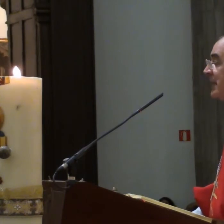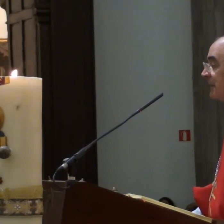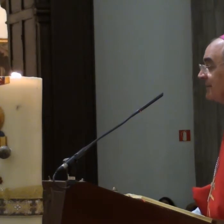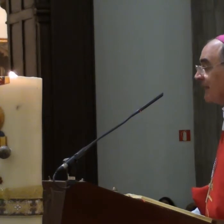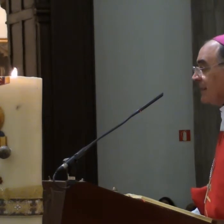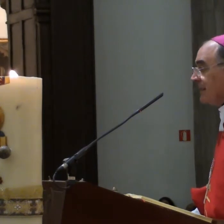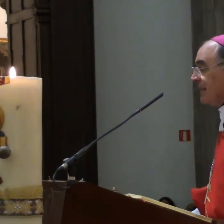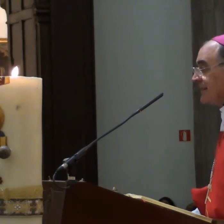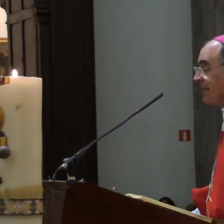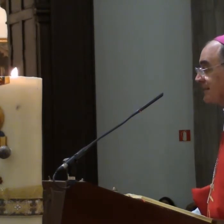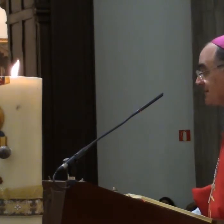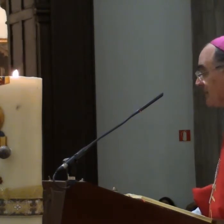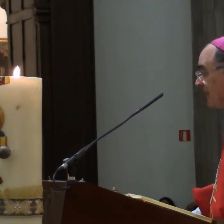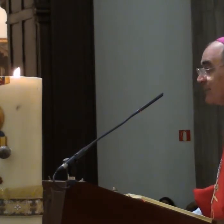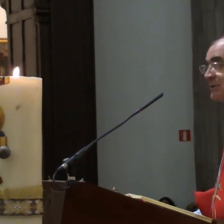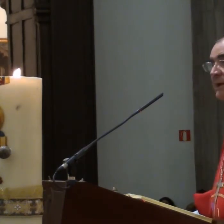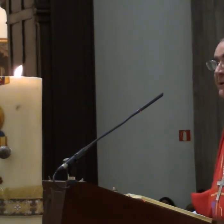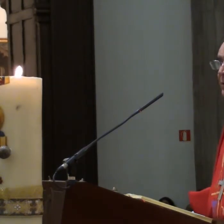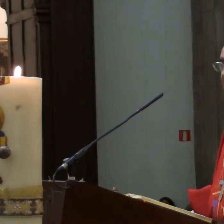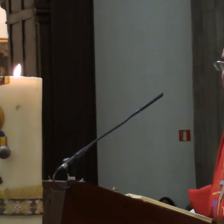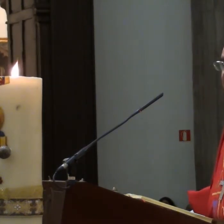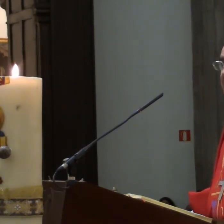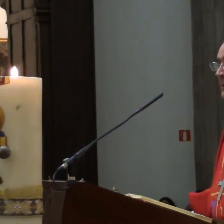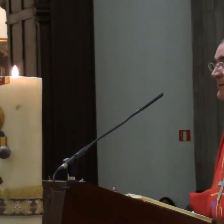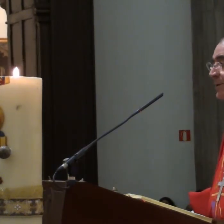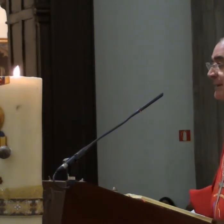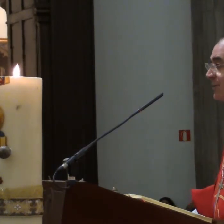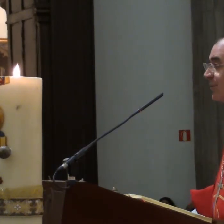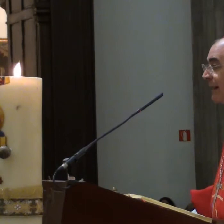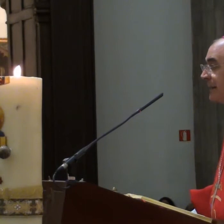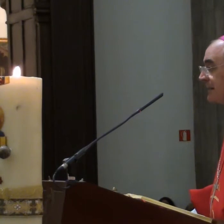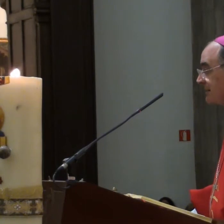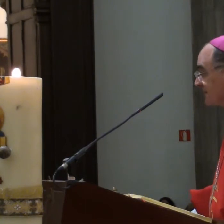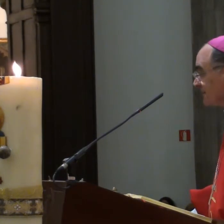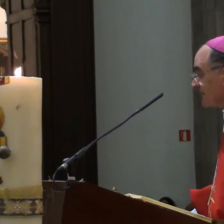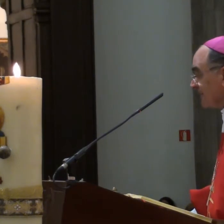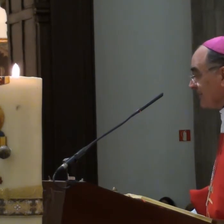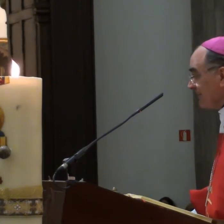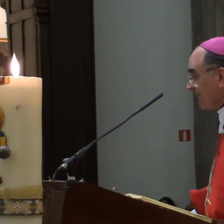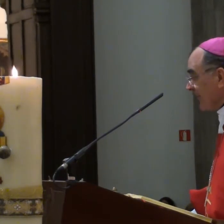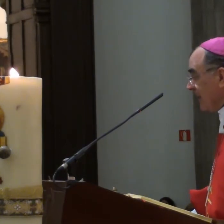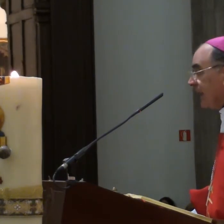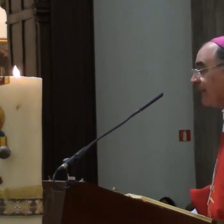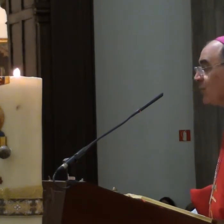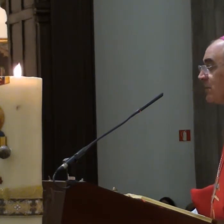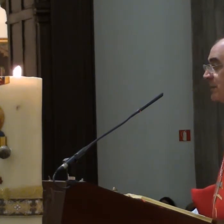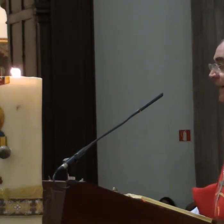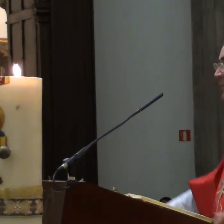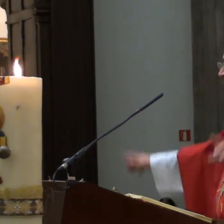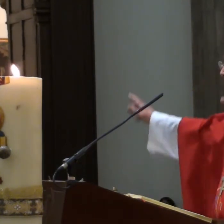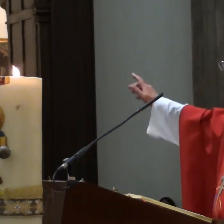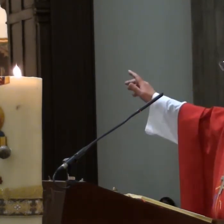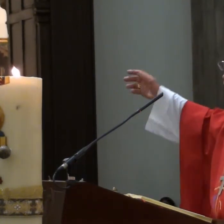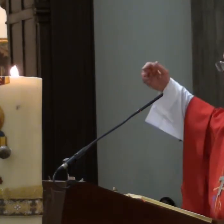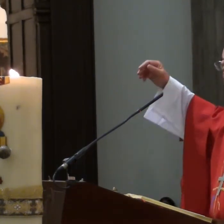uno haga su vida y en las casas combinados perdiendo tantas televisiones como cabezas cada uno